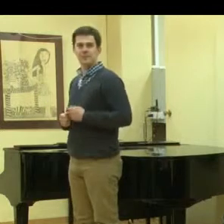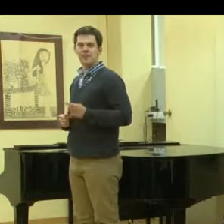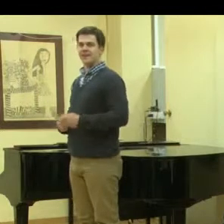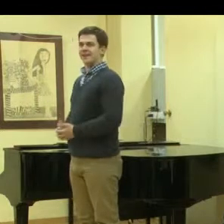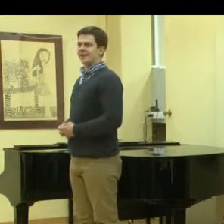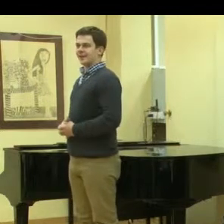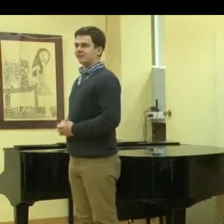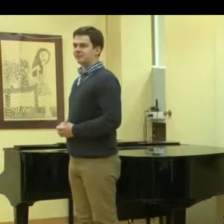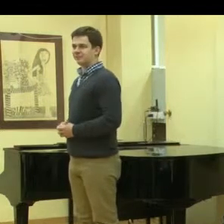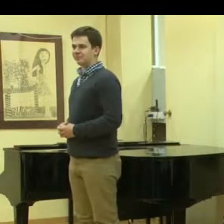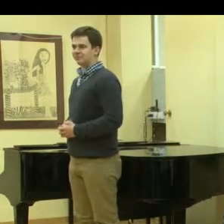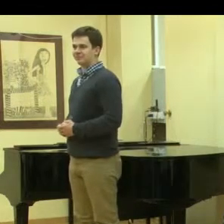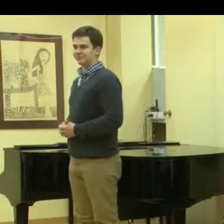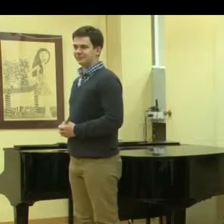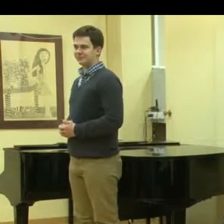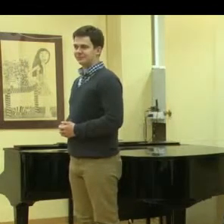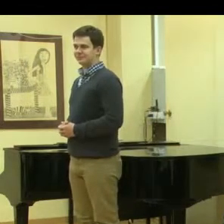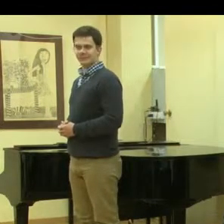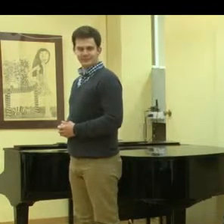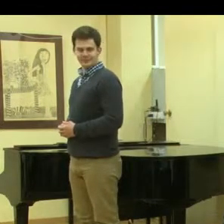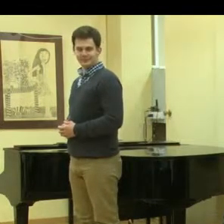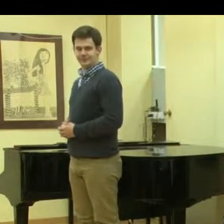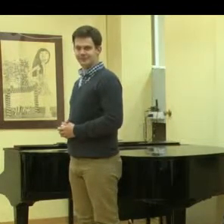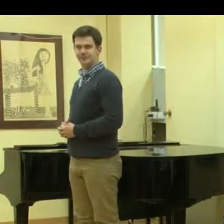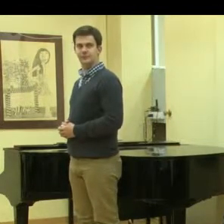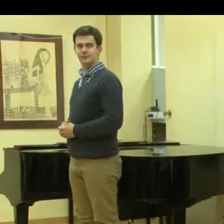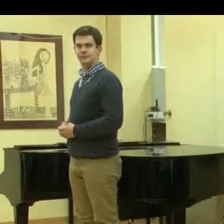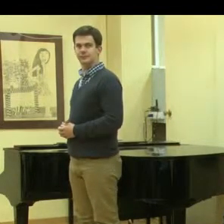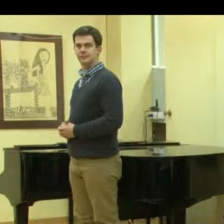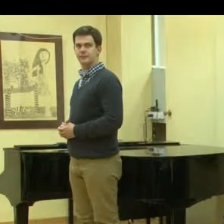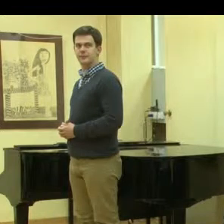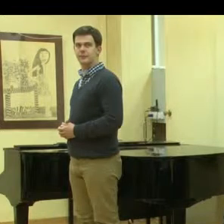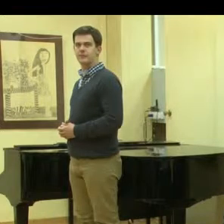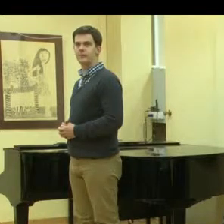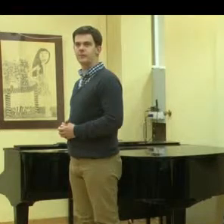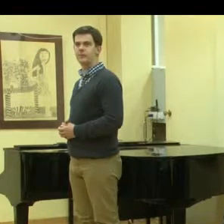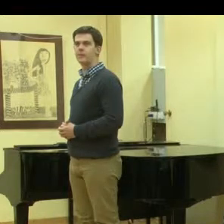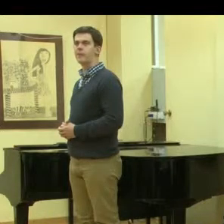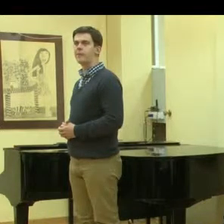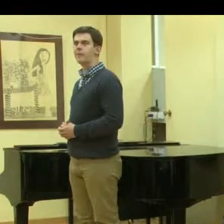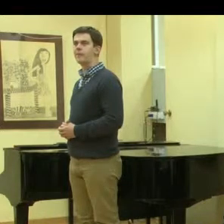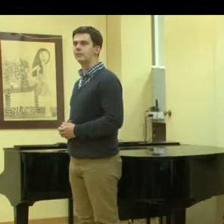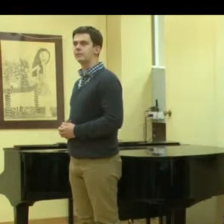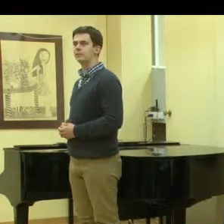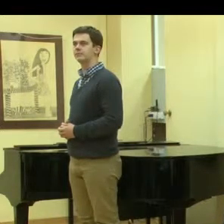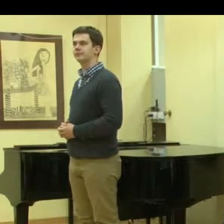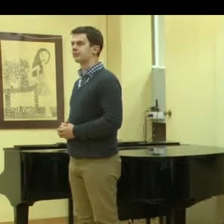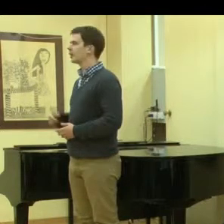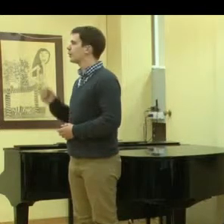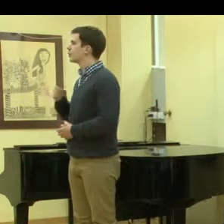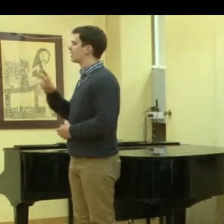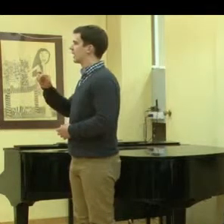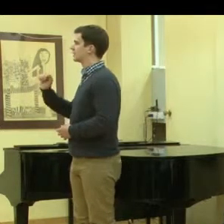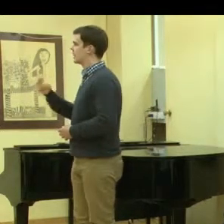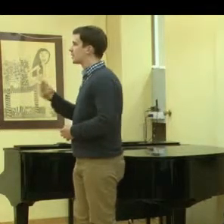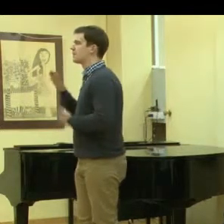también una de las cosas que me gusta la gente de aquí, pero una de las cosas que me afecta es, por ejemplo, el clima o la falta de sol. To, co Cristian mówi,